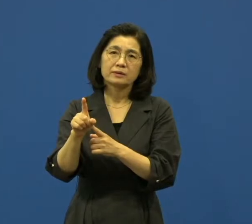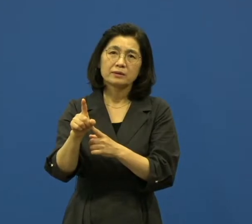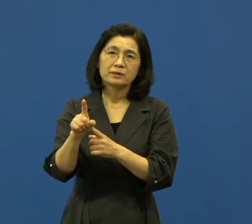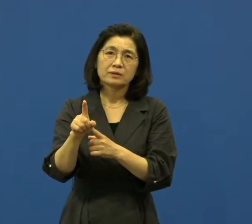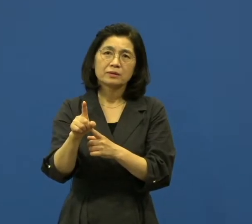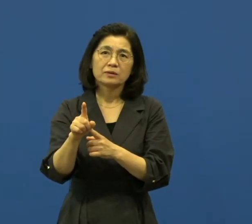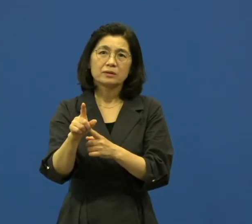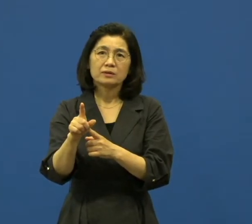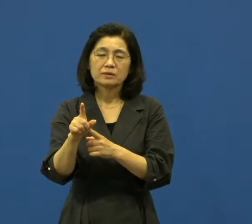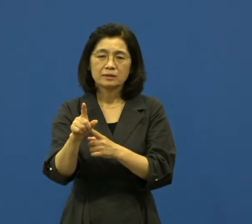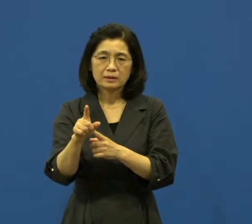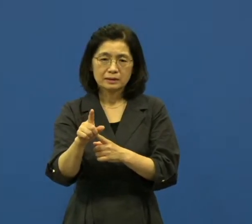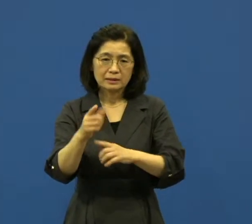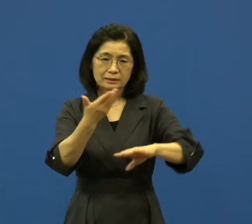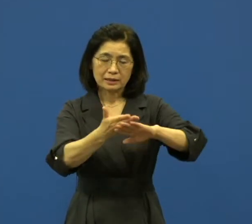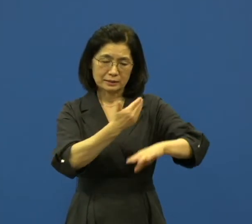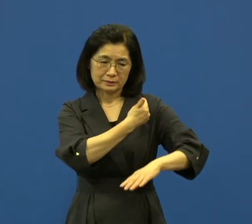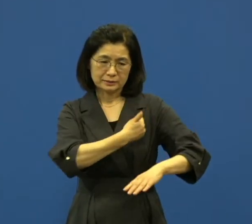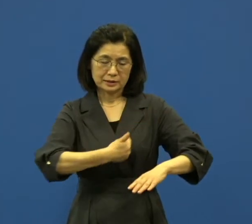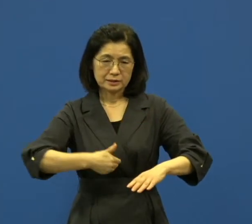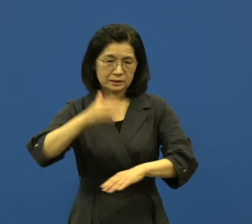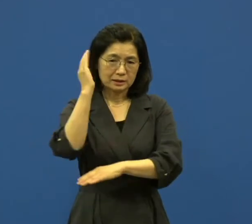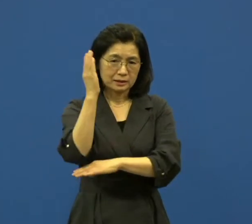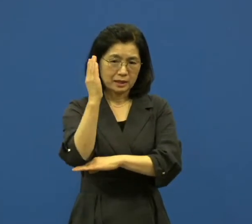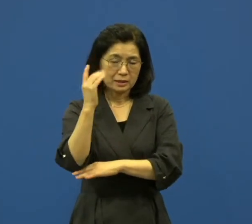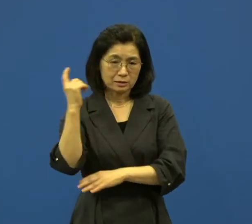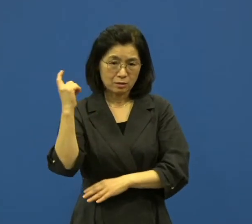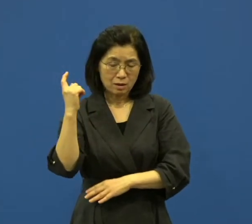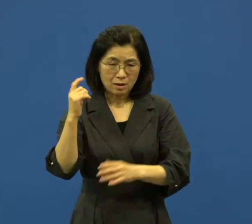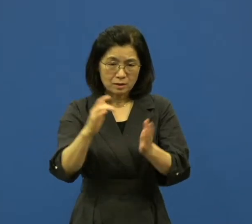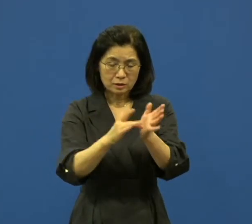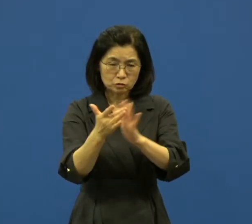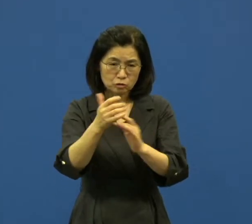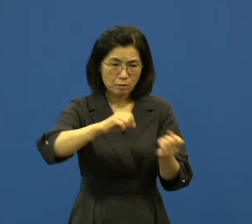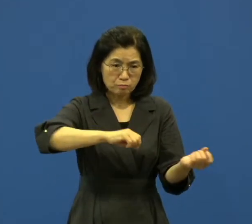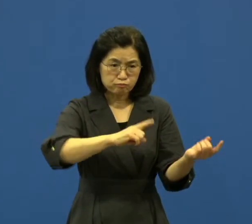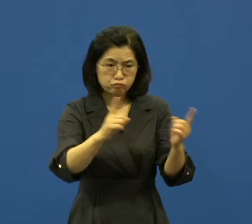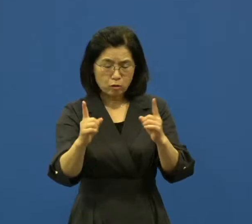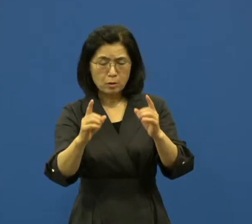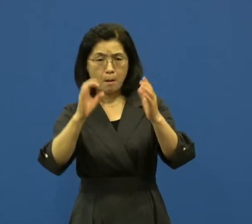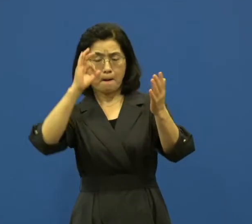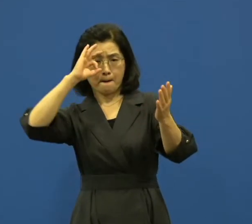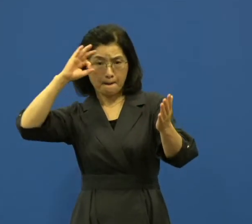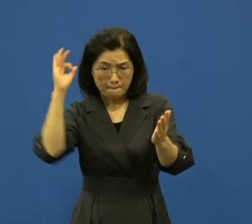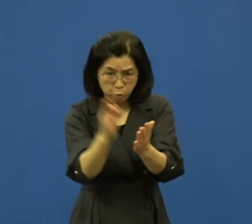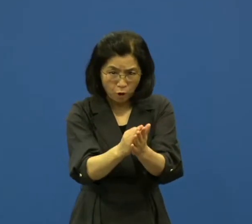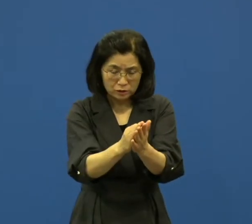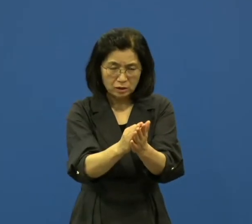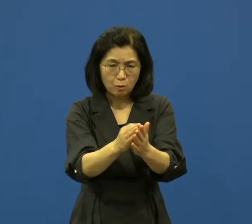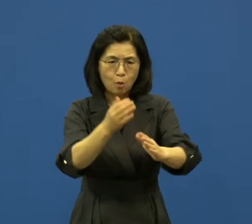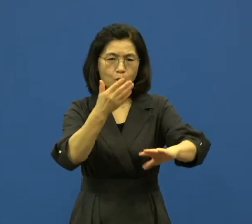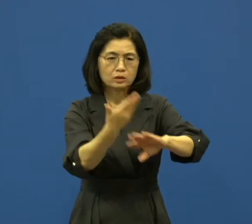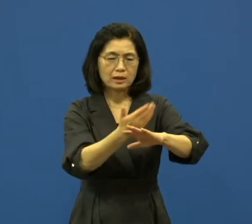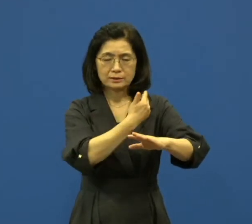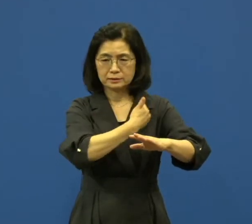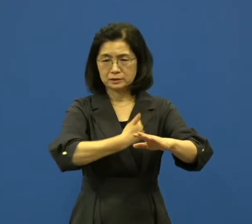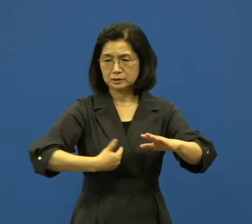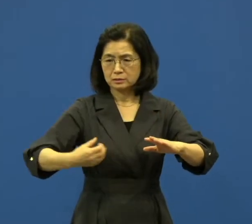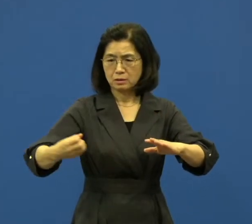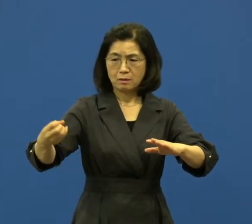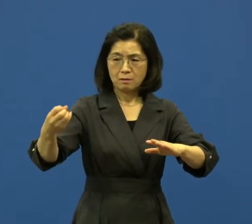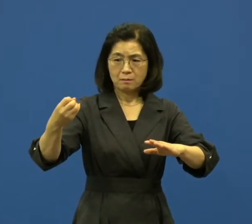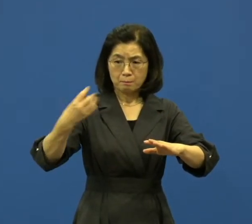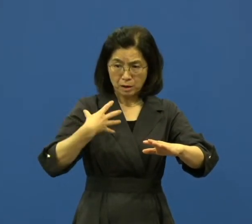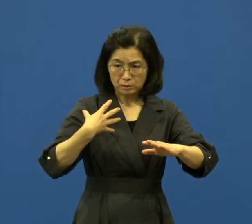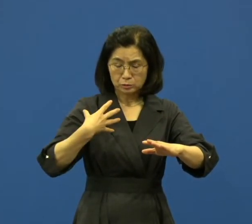이야기를 듣고도 믿지 않았습니다. 방금 예수님의 부활을 보았다고 얘기하는 동료 제자들의 얘기를